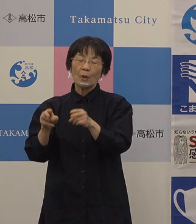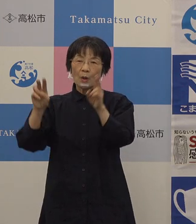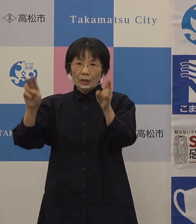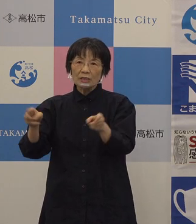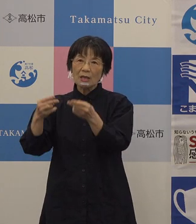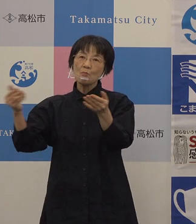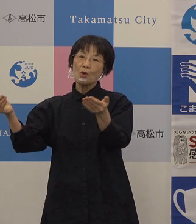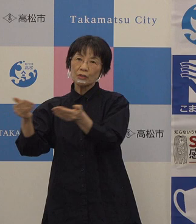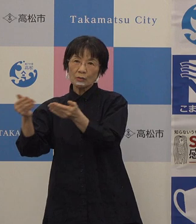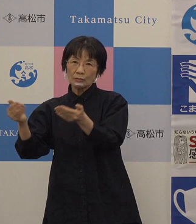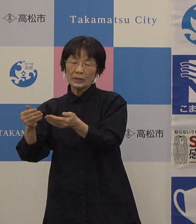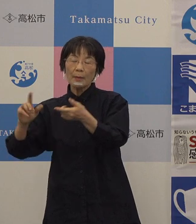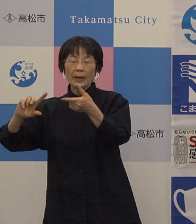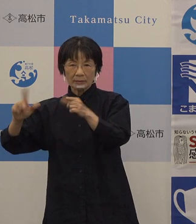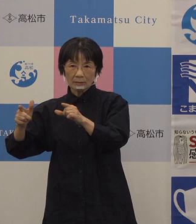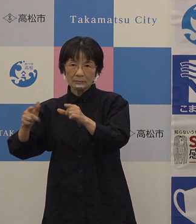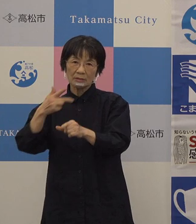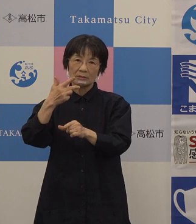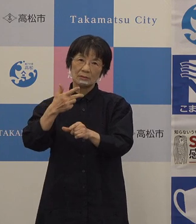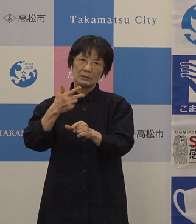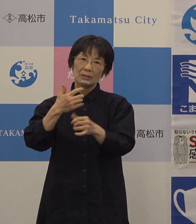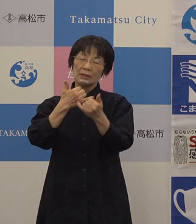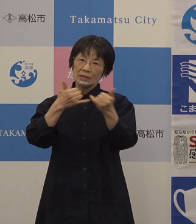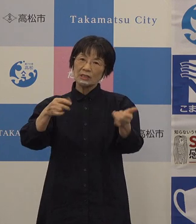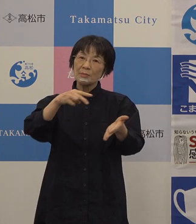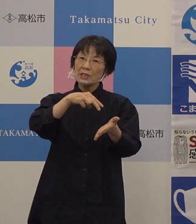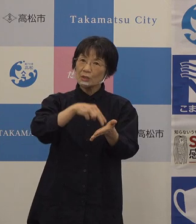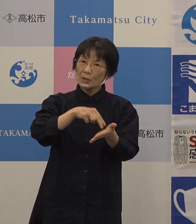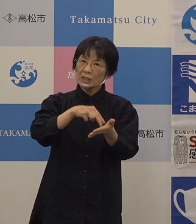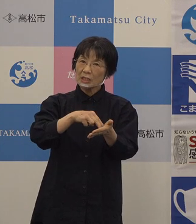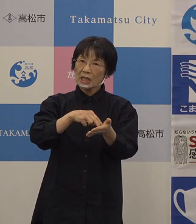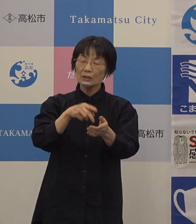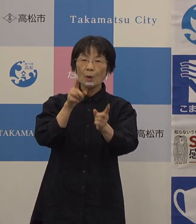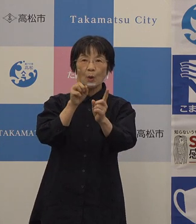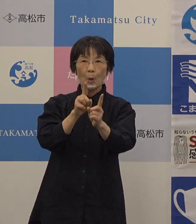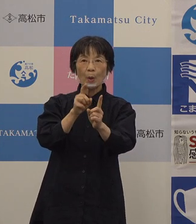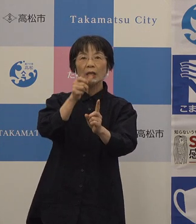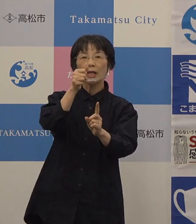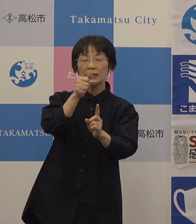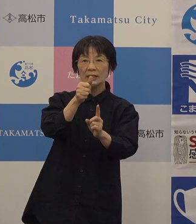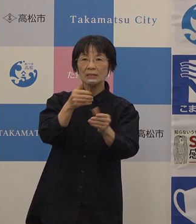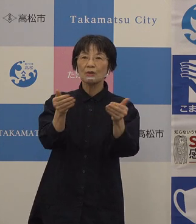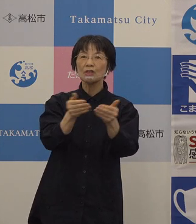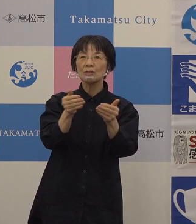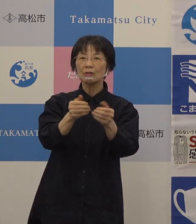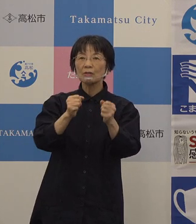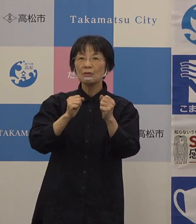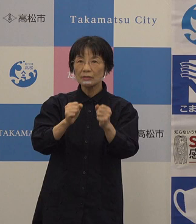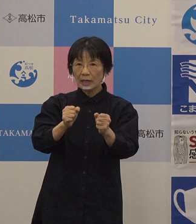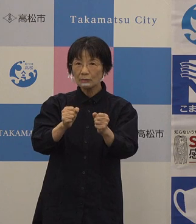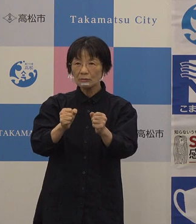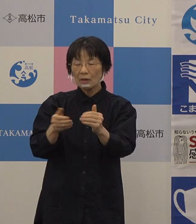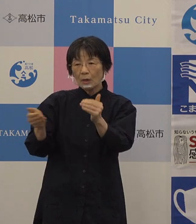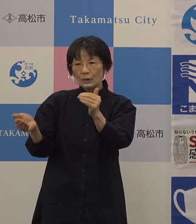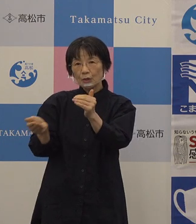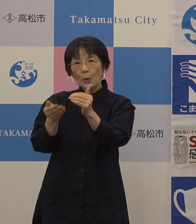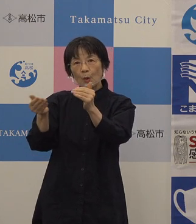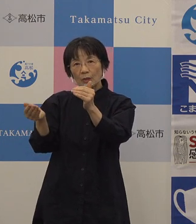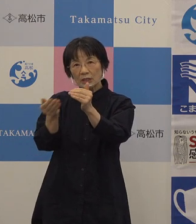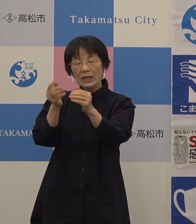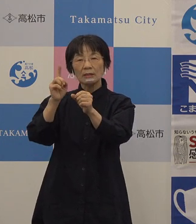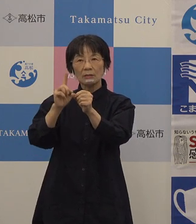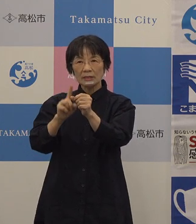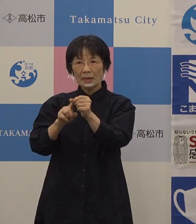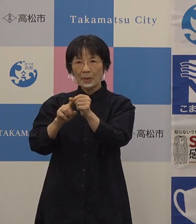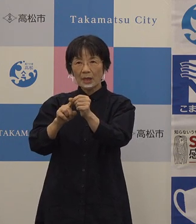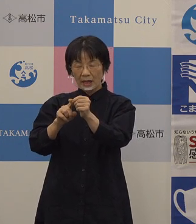職ではなく、市民目線で貢献人としての職務を行う市民貢献人を養成するために、高